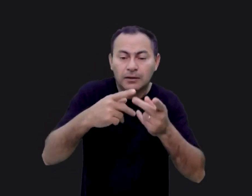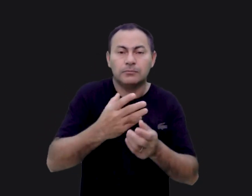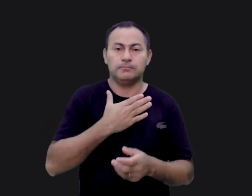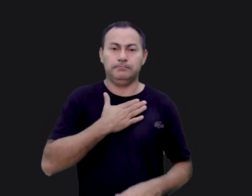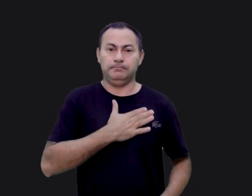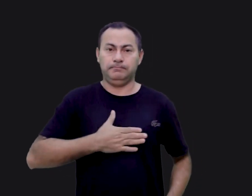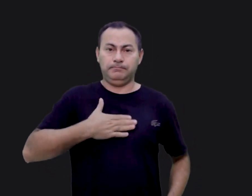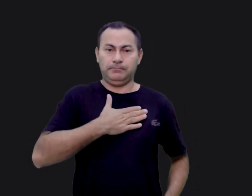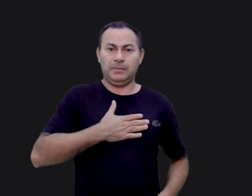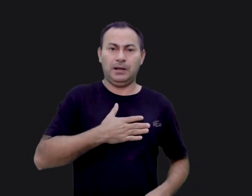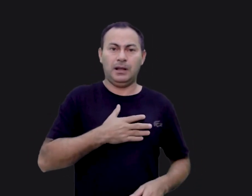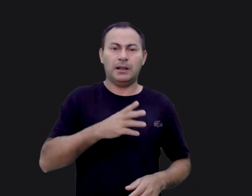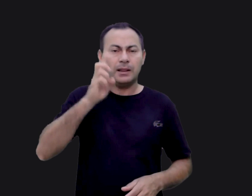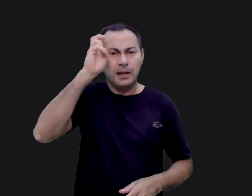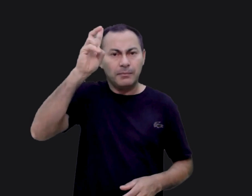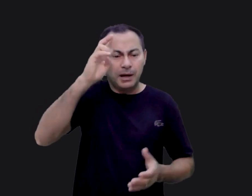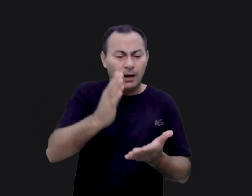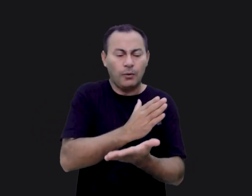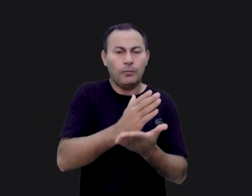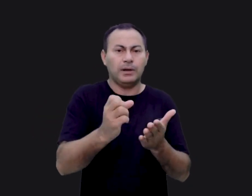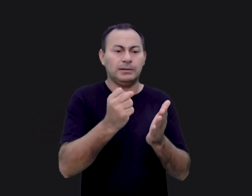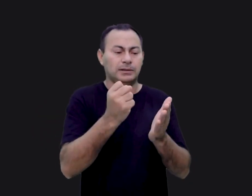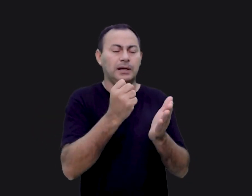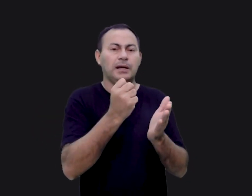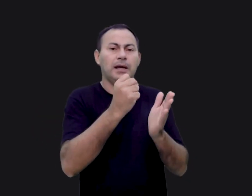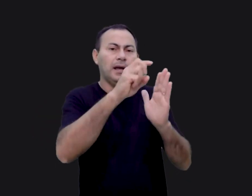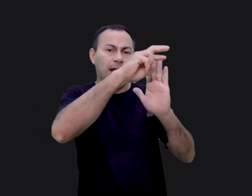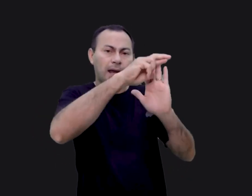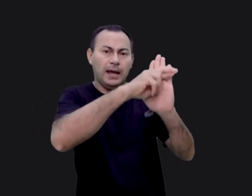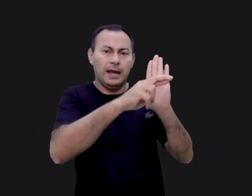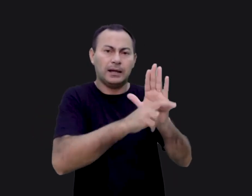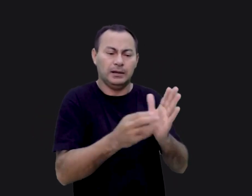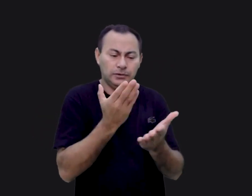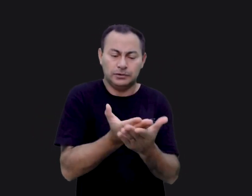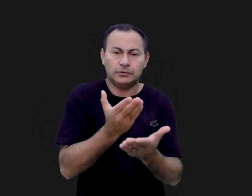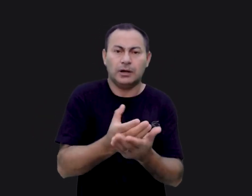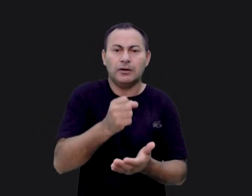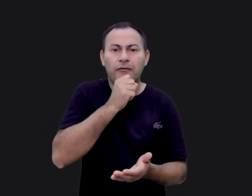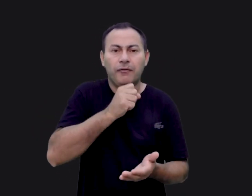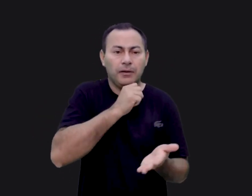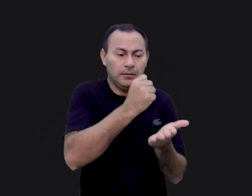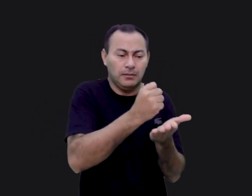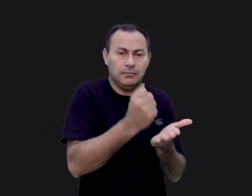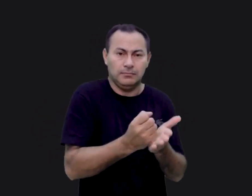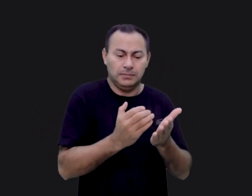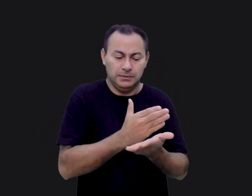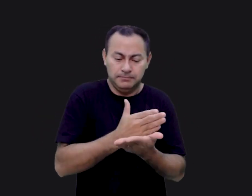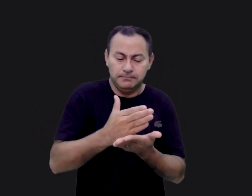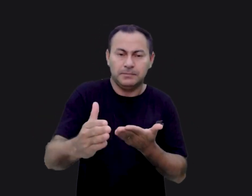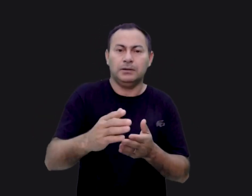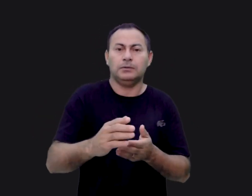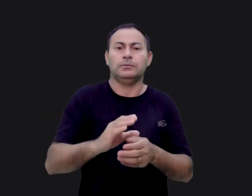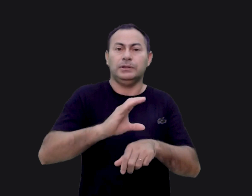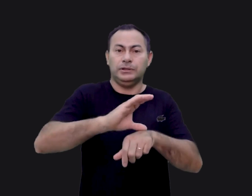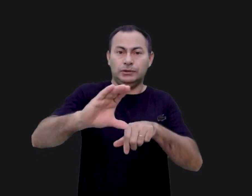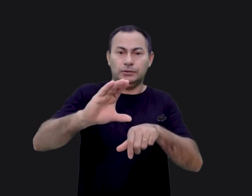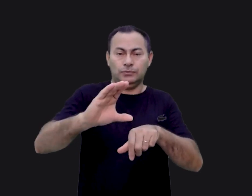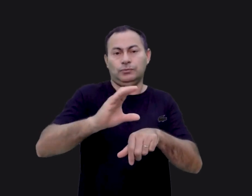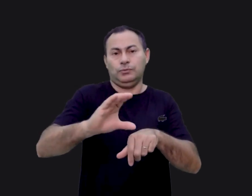narrativa, gostaria de lembrar algumas das regras para estudar o Velho Testamento que foram apresentadas no início do curso. É